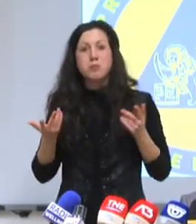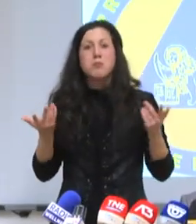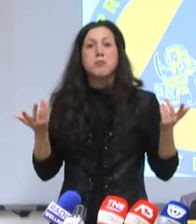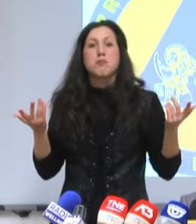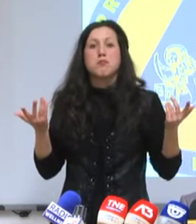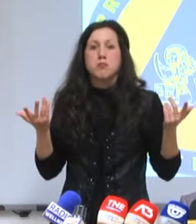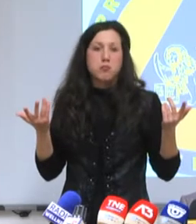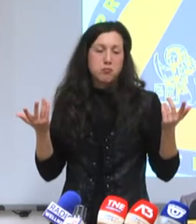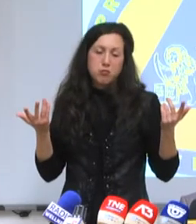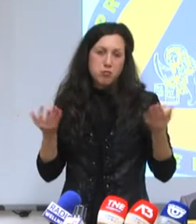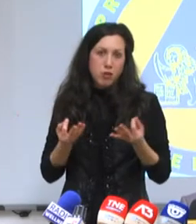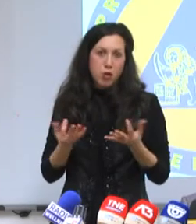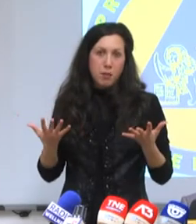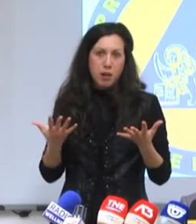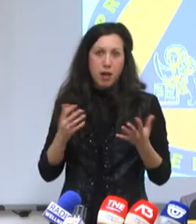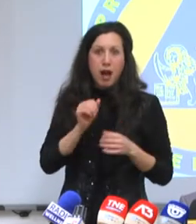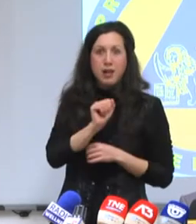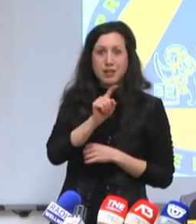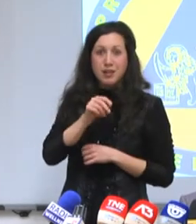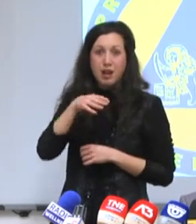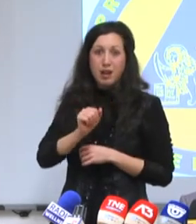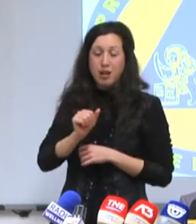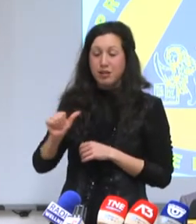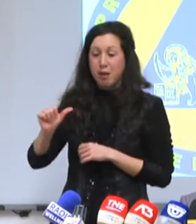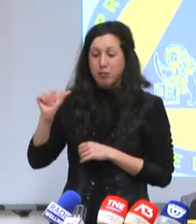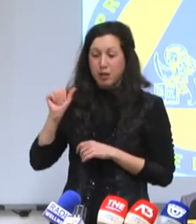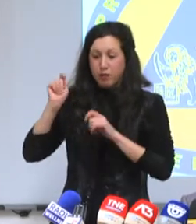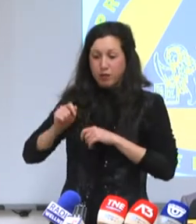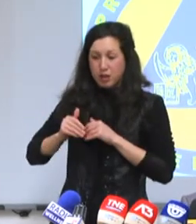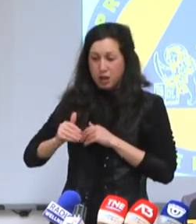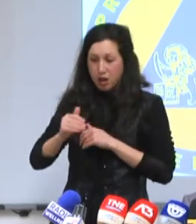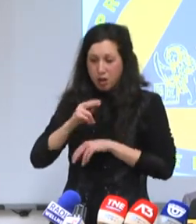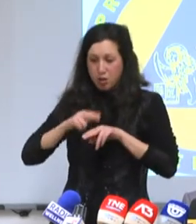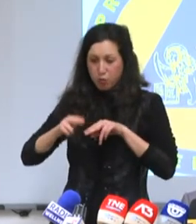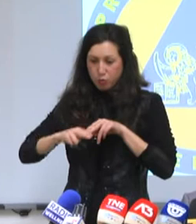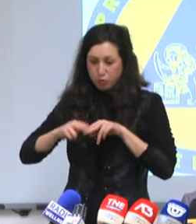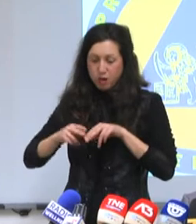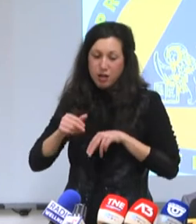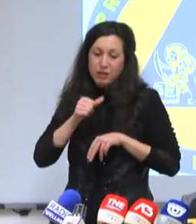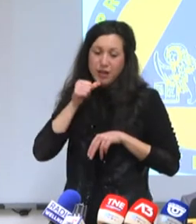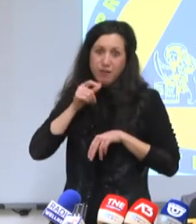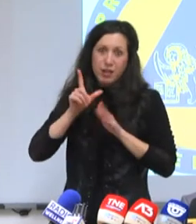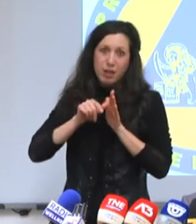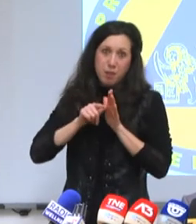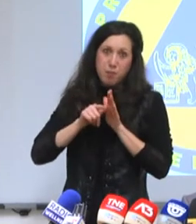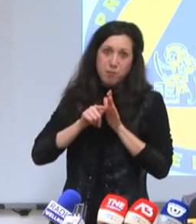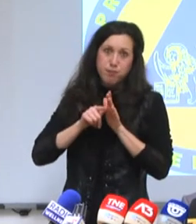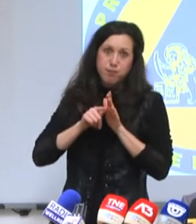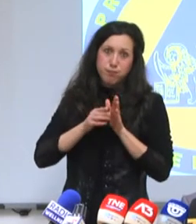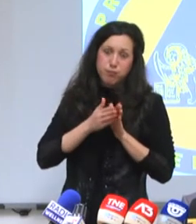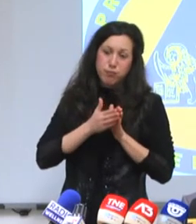astra zeneca lo stiamo usando da da sabato ci vuole anche un arco temporale di osservazione maggiore per vedere anche l'impatto